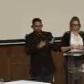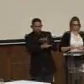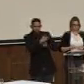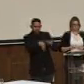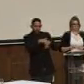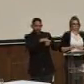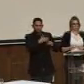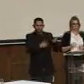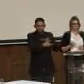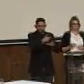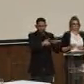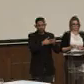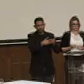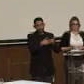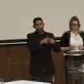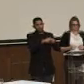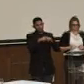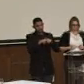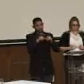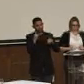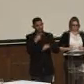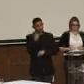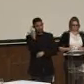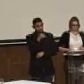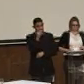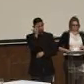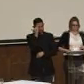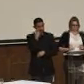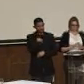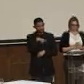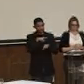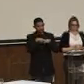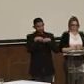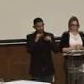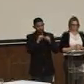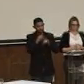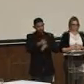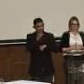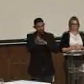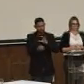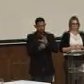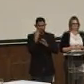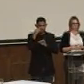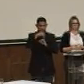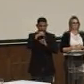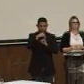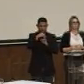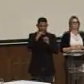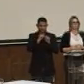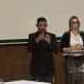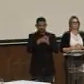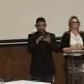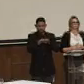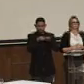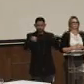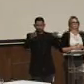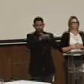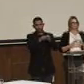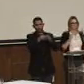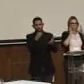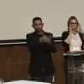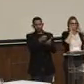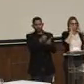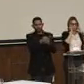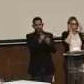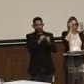trajetórias, reconstruírem caminhos. É assim que a gente pensa, é assim que a gente quer construir o Instituto. Este é o caminho da democracia, que não pune,